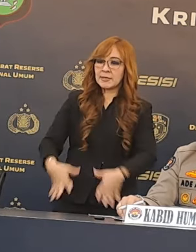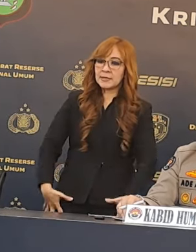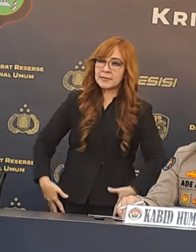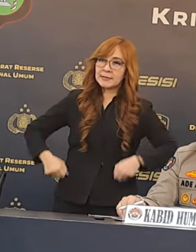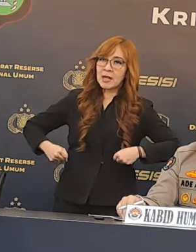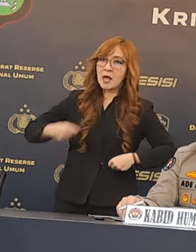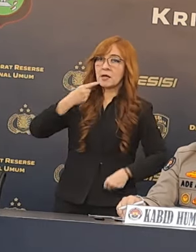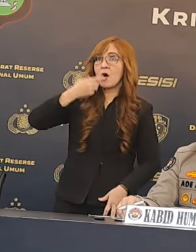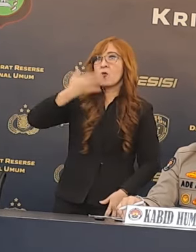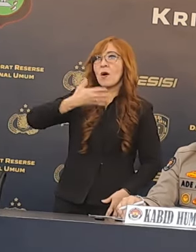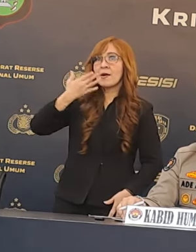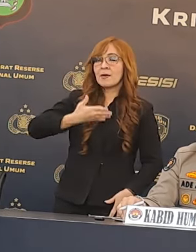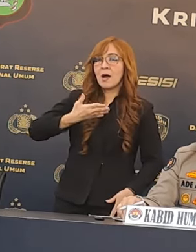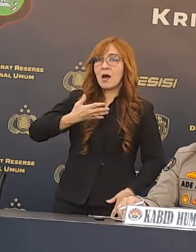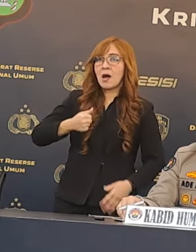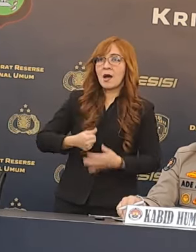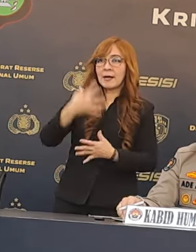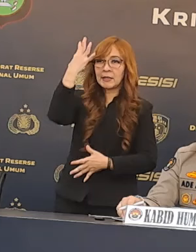warna hitam,